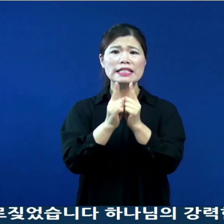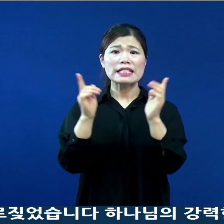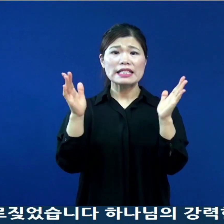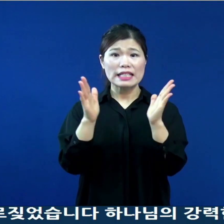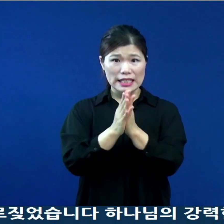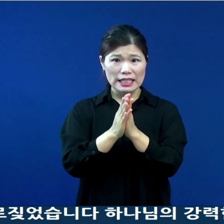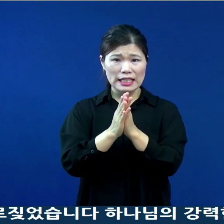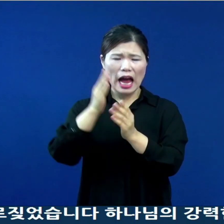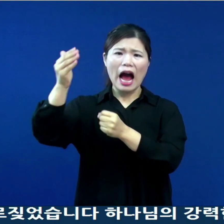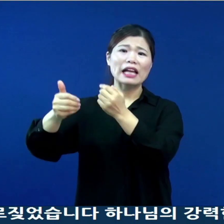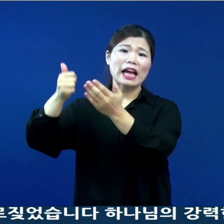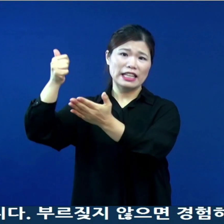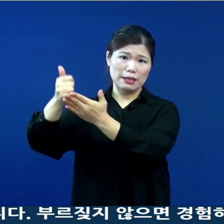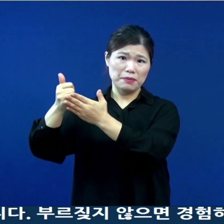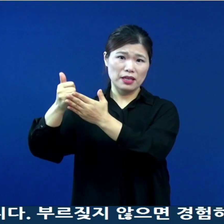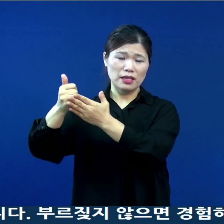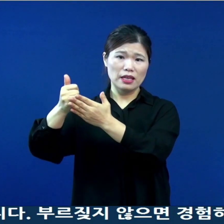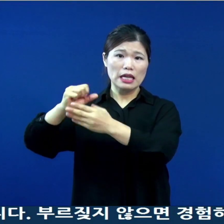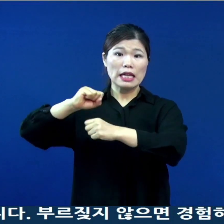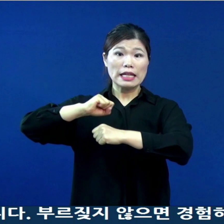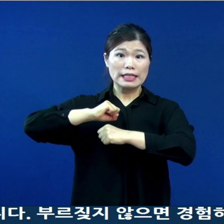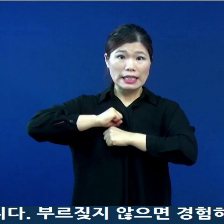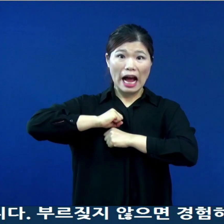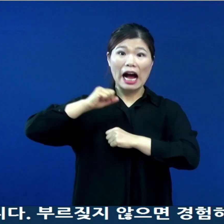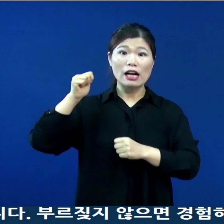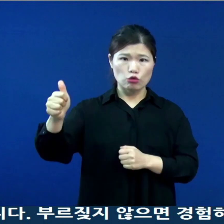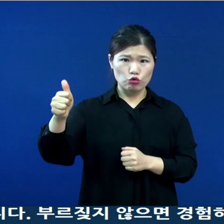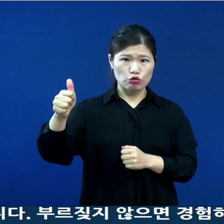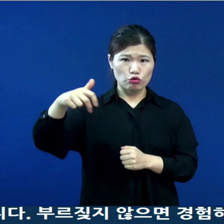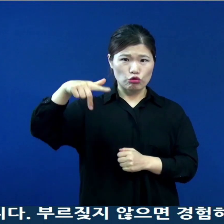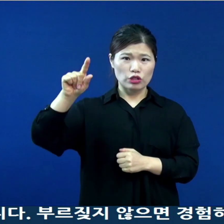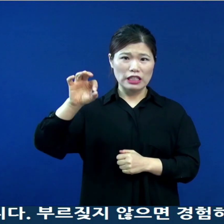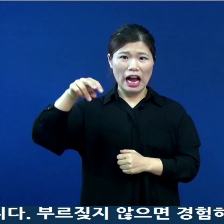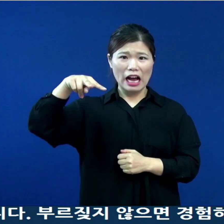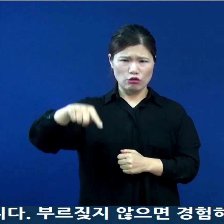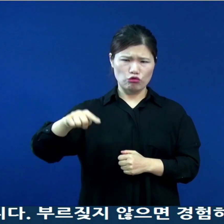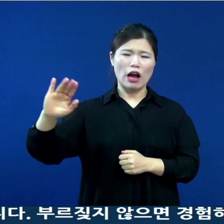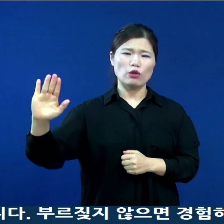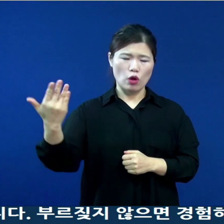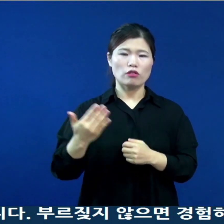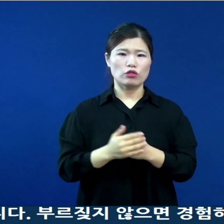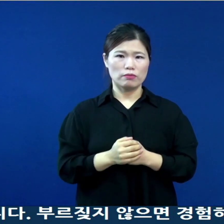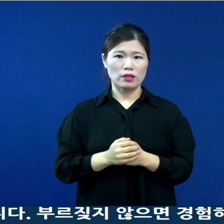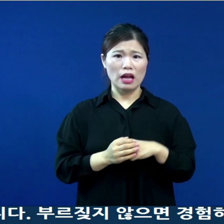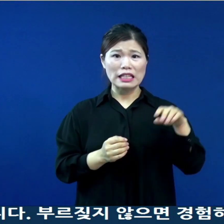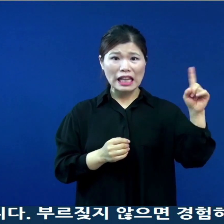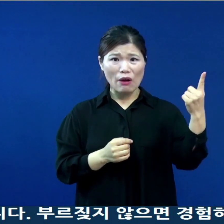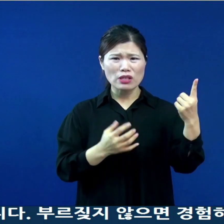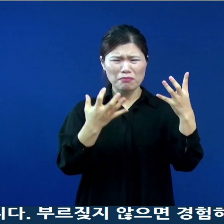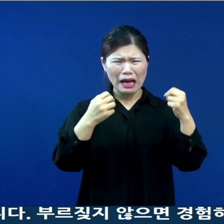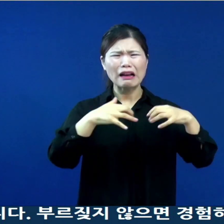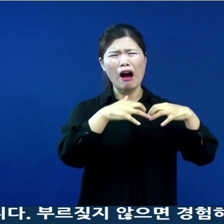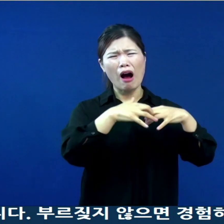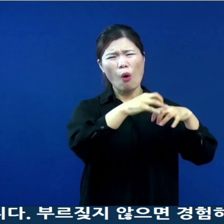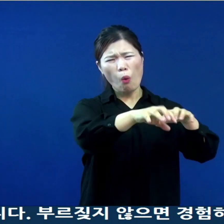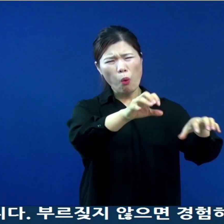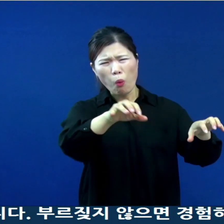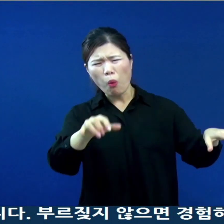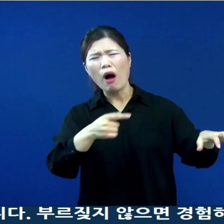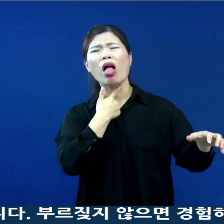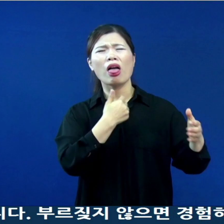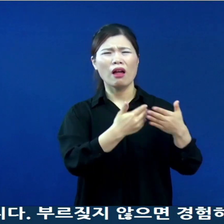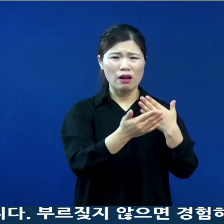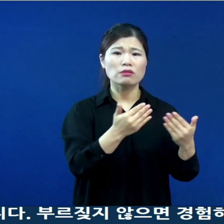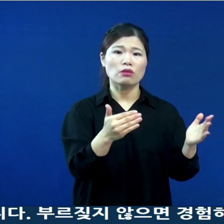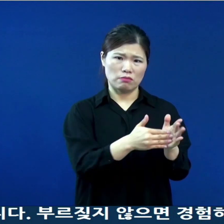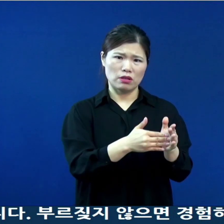되어서 싸워주시는 것을 다윗이 경험합니다. 다윗은 많은 전투의 현장을 경험하면서 때로는